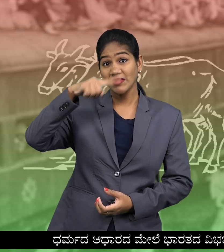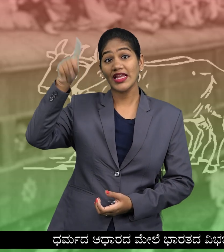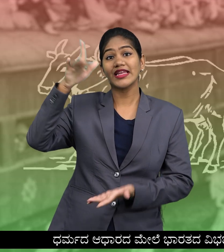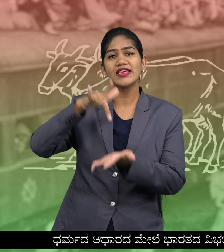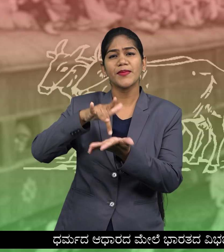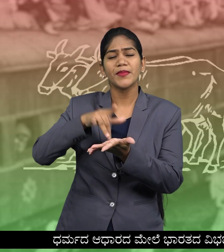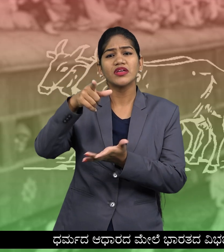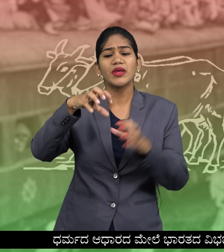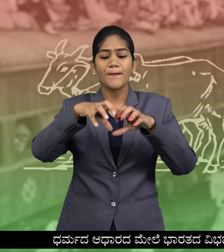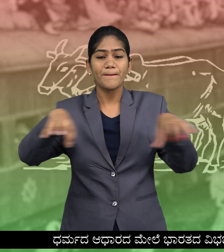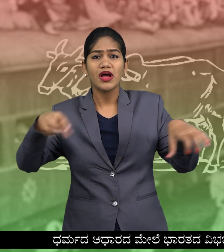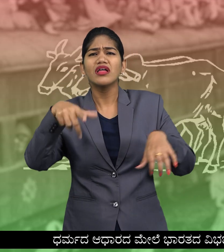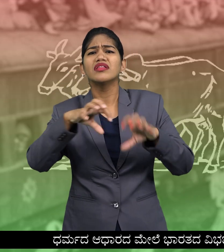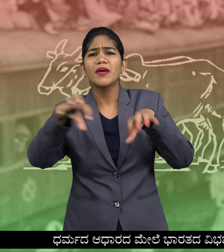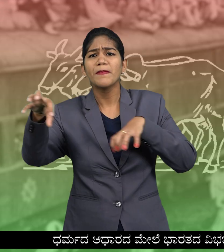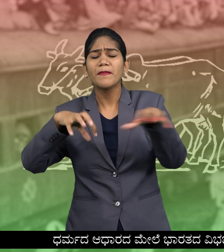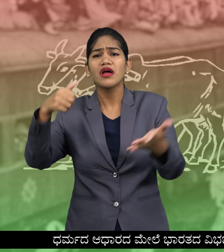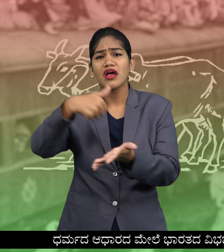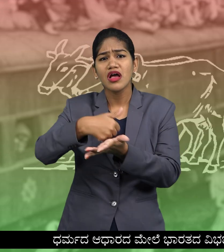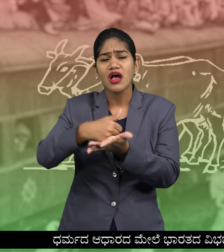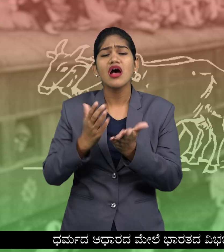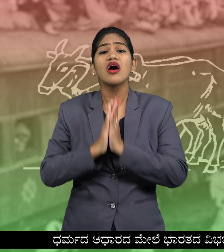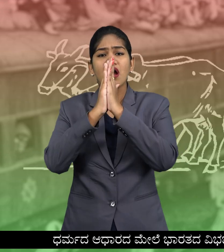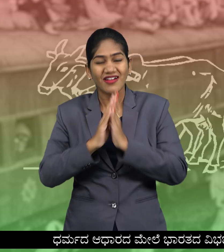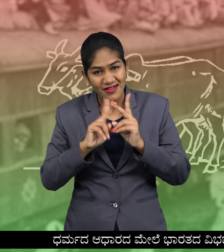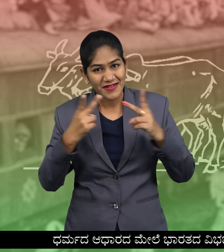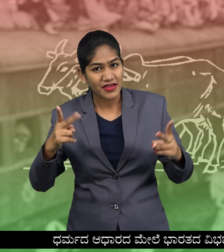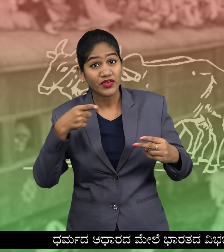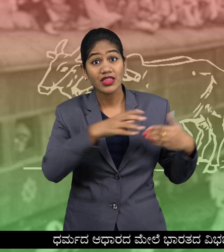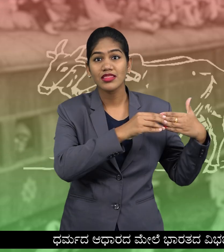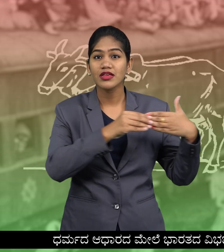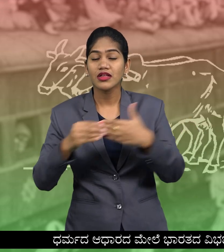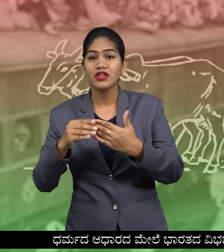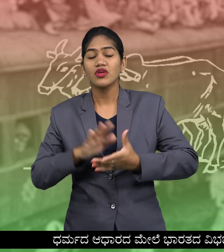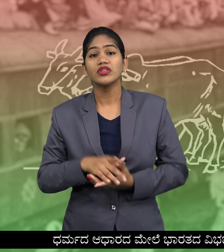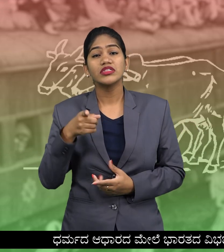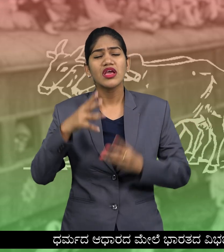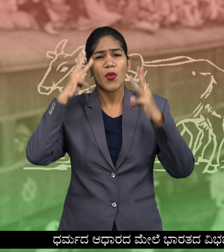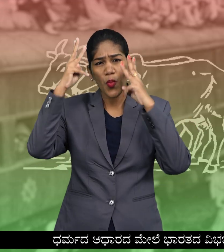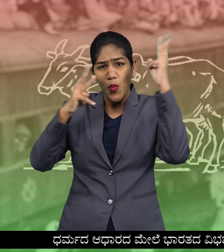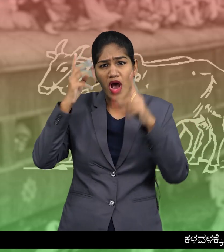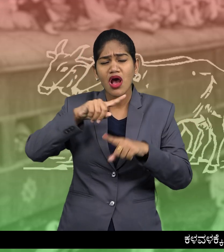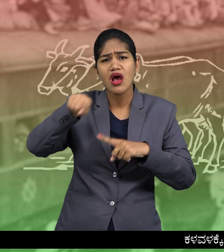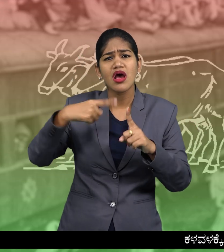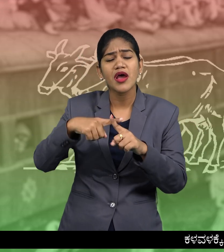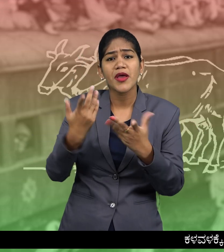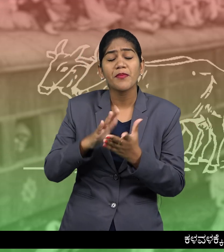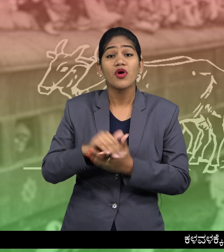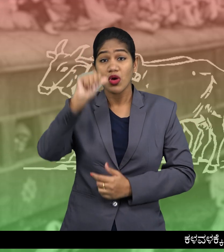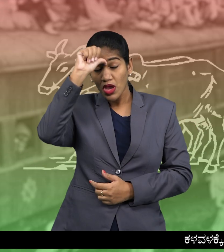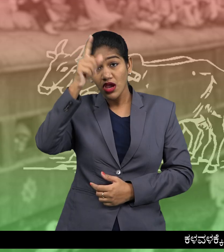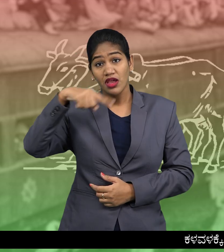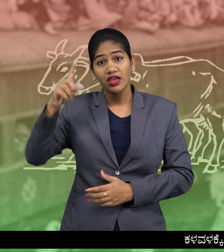ಧರ್ಮದ ಆಧಾರದ ಮೇಲೆ ಭಾರತದ ವಿಭಜನೆಯು ಭಾರತದ ಭದ್ರತೆ ಮತ್ತು ಸ್ಥಿರತೆಯ ಬಗ್ಗೆ